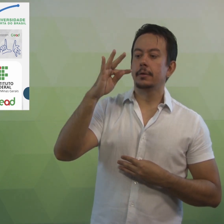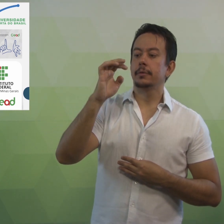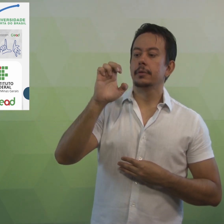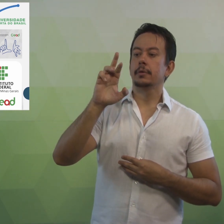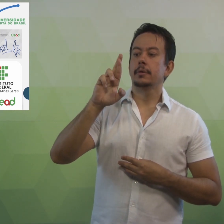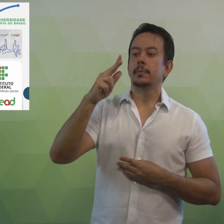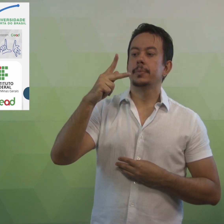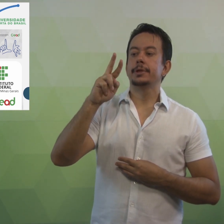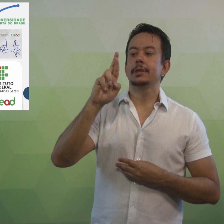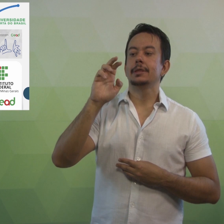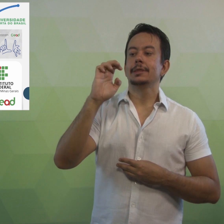algo.